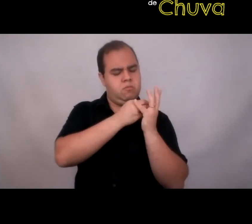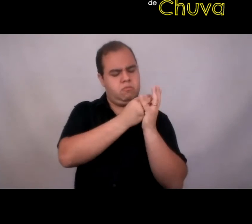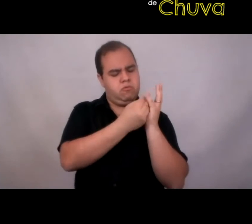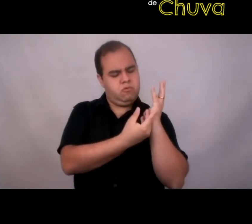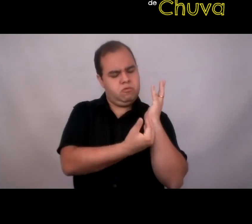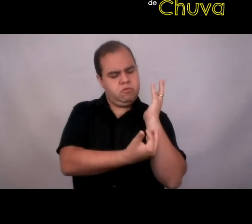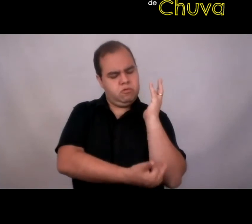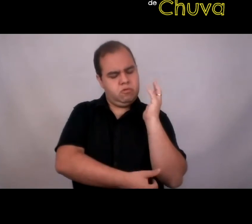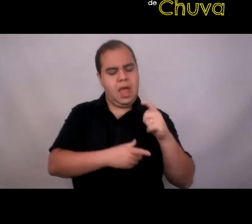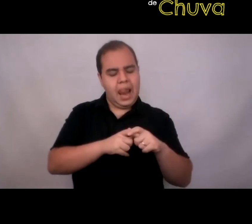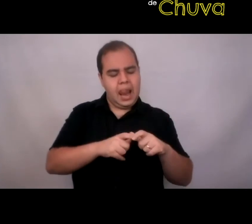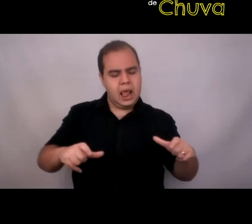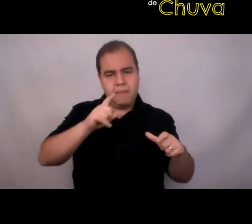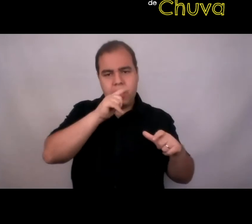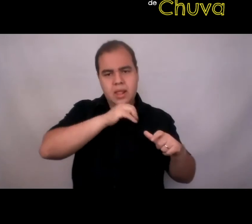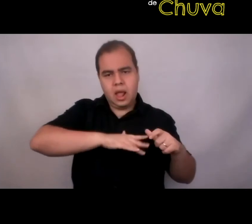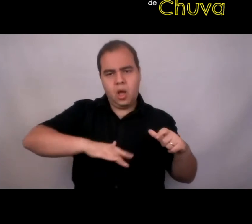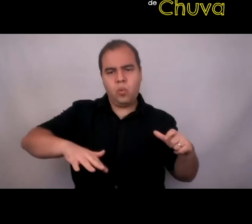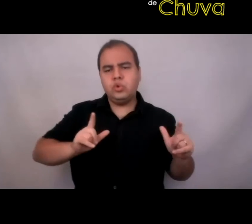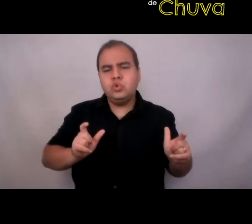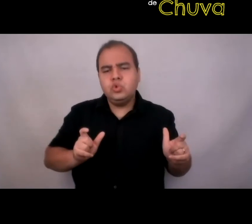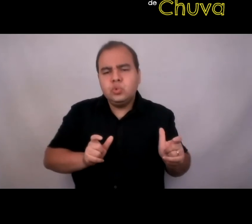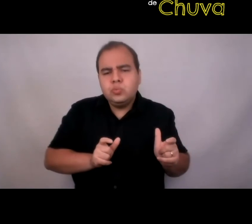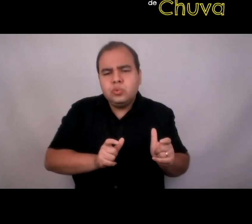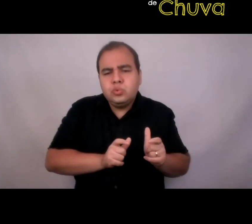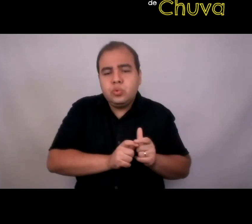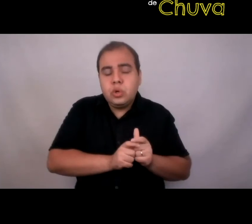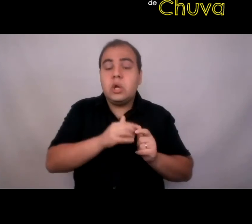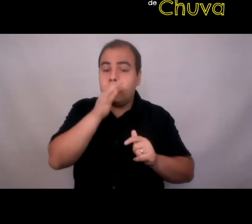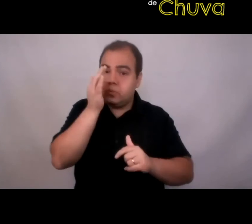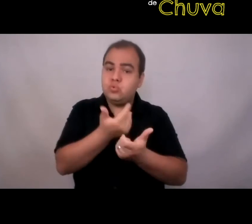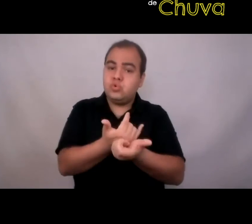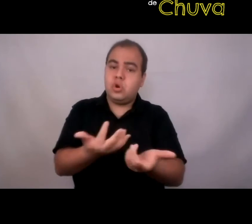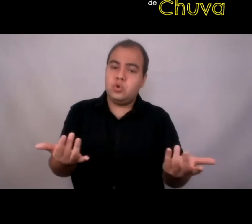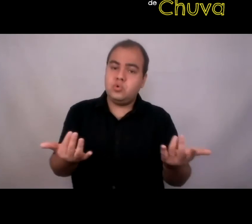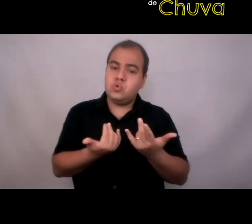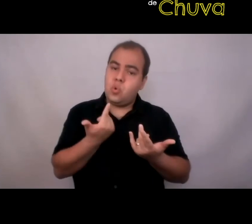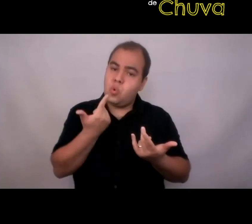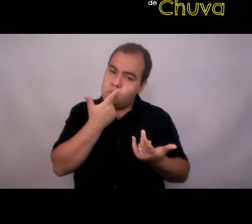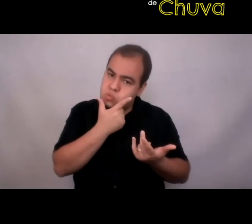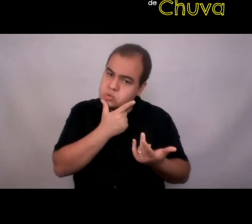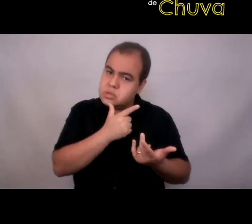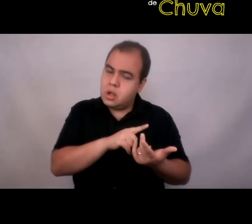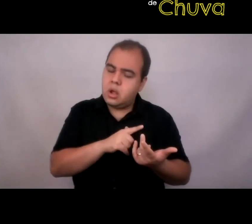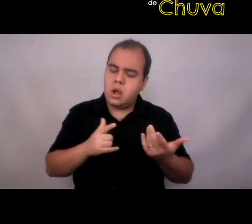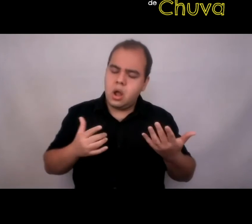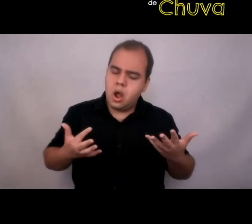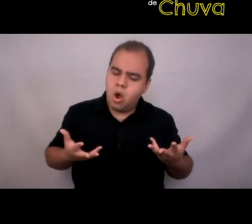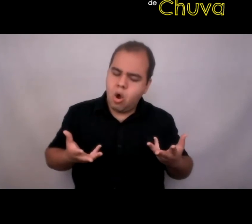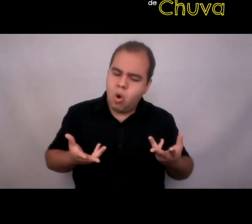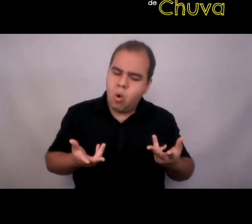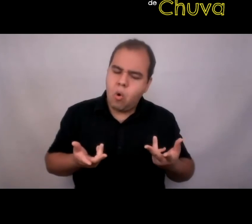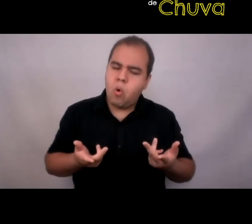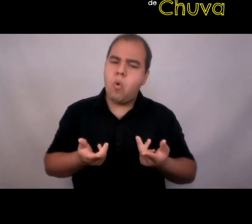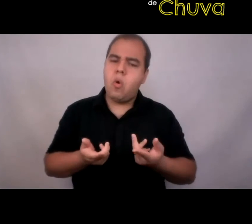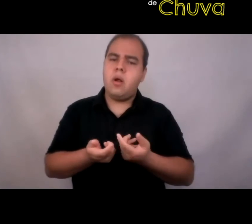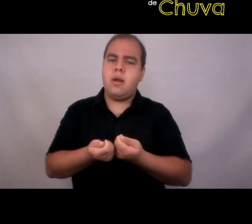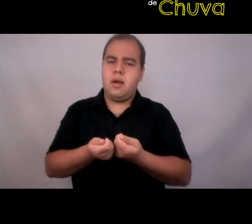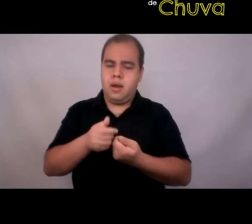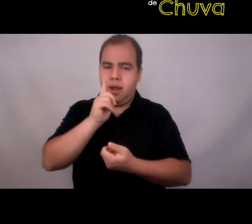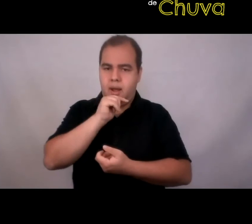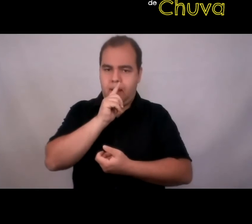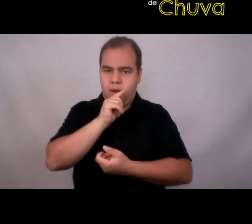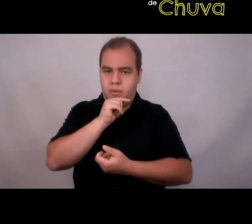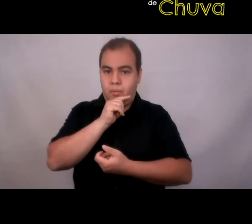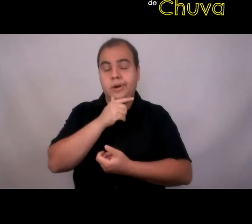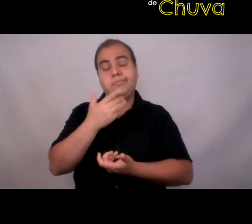lâmina d'água, então o jardim consegue acolher, no próximo momento de chuva, ele consegue acolher um pouco mais de água. É